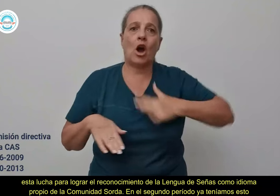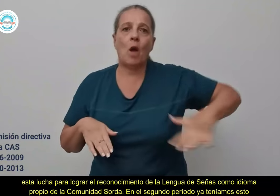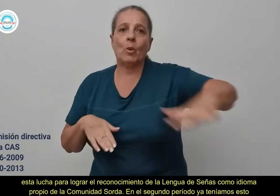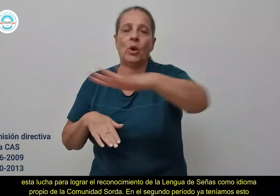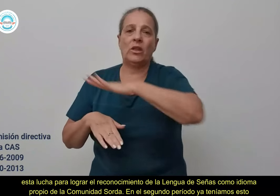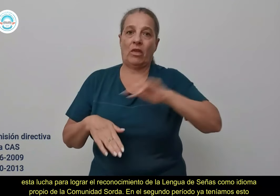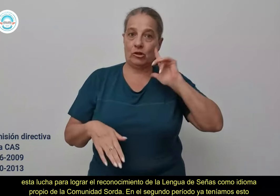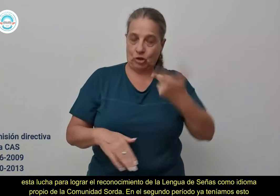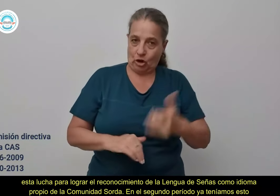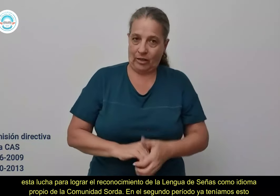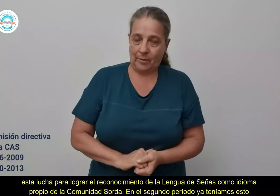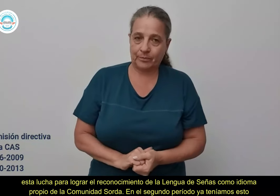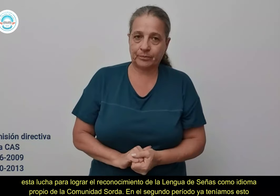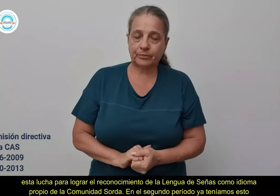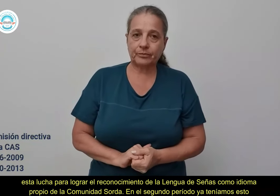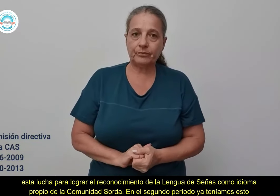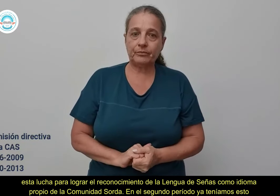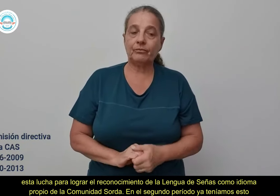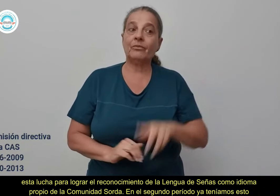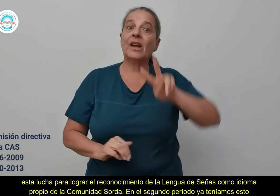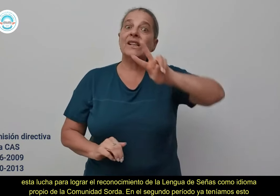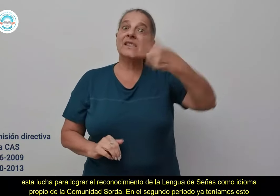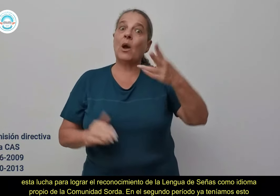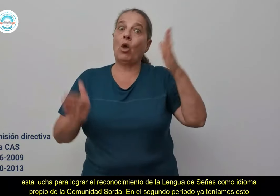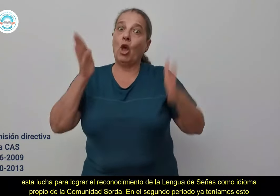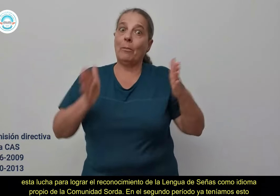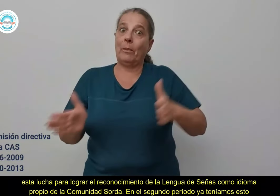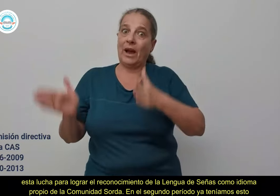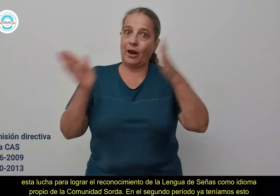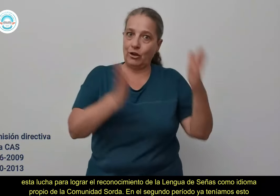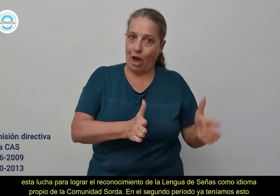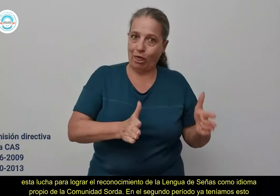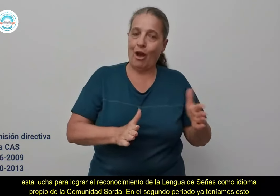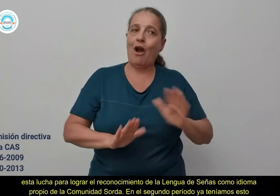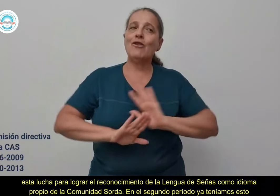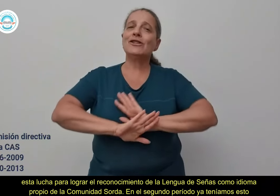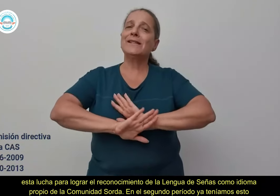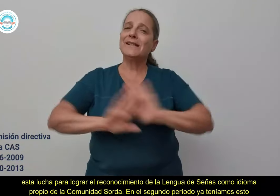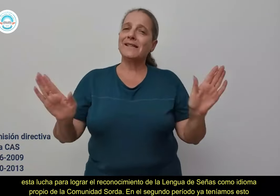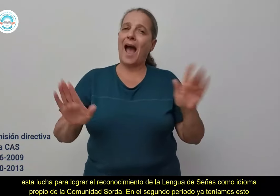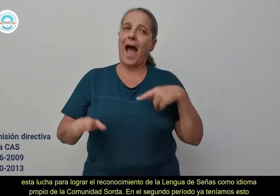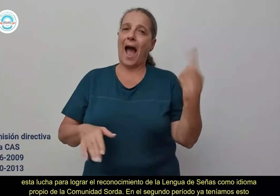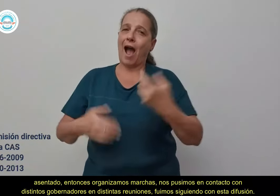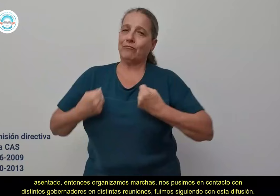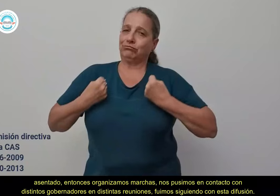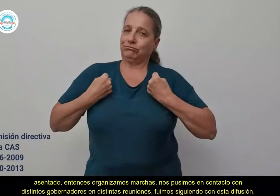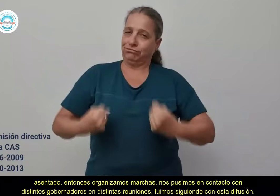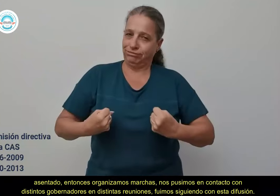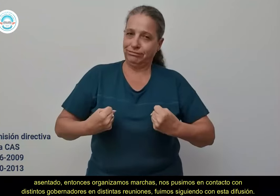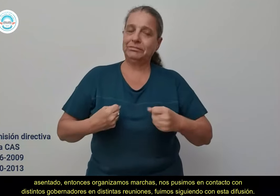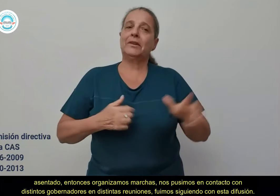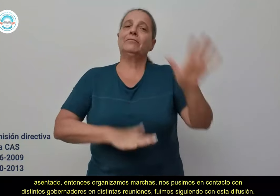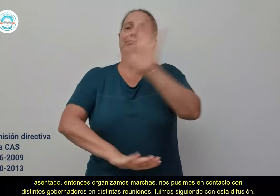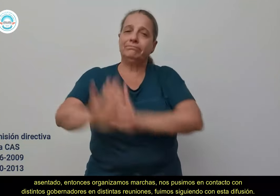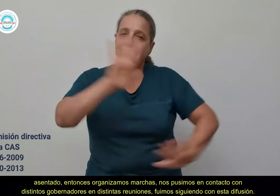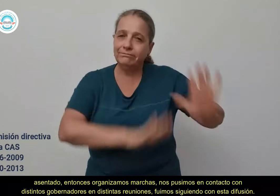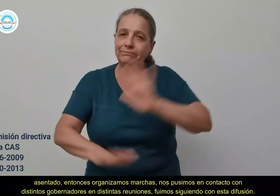como idioma propio de la comunidad sorda. En el segundo periodo ya teníamos esto asentado,